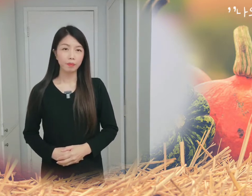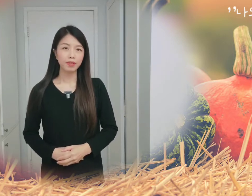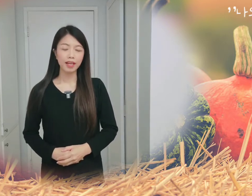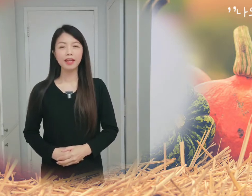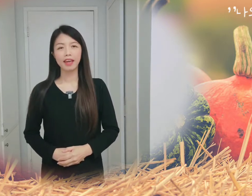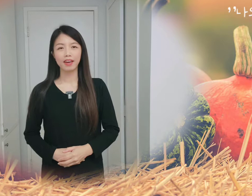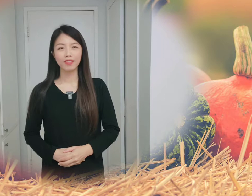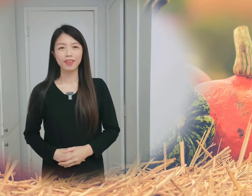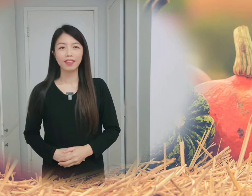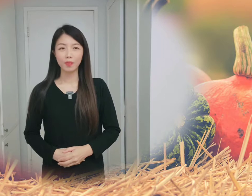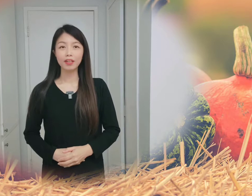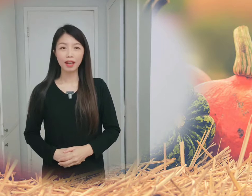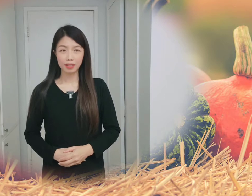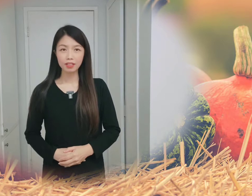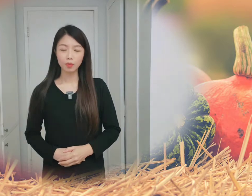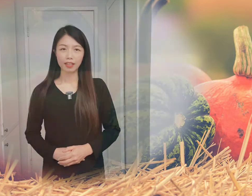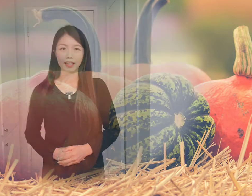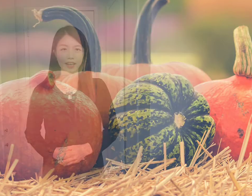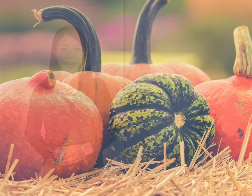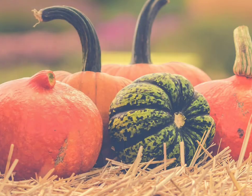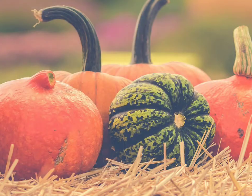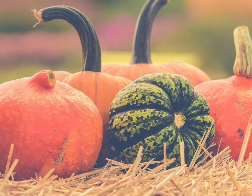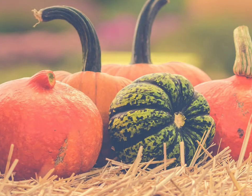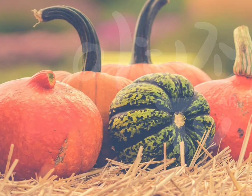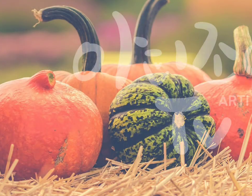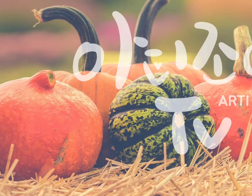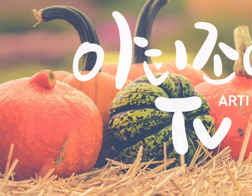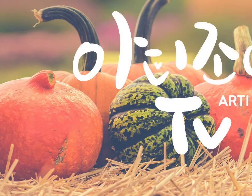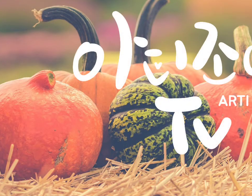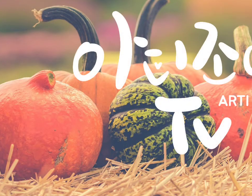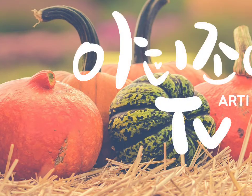아주 예쁜 찬양이에요. 그러면 끝까지 시청 부탁드릴게요.